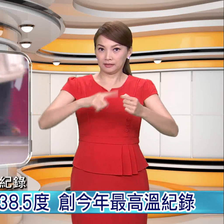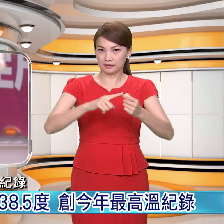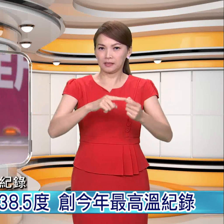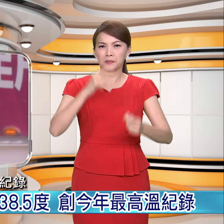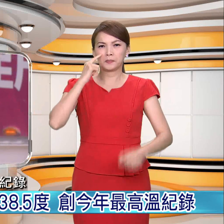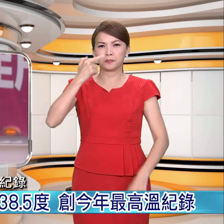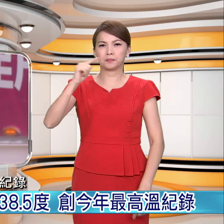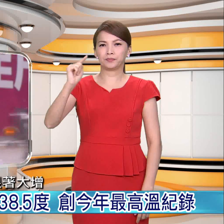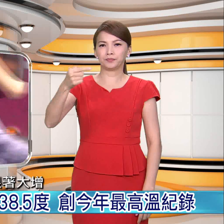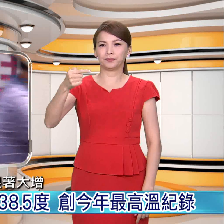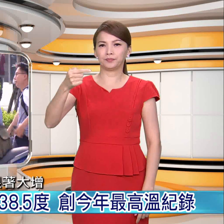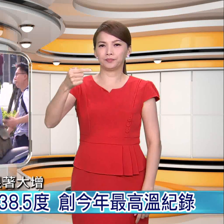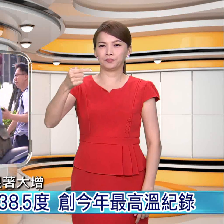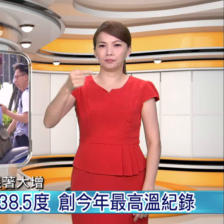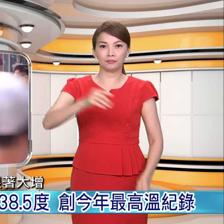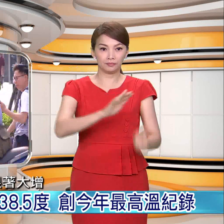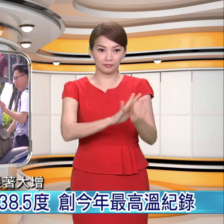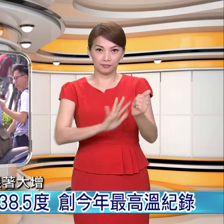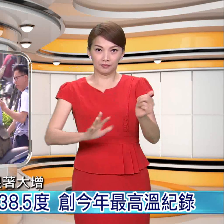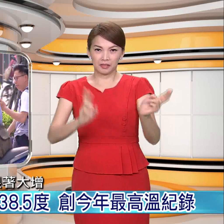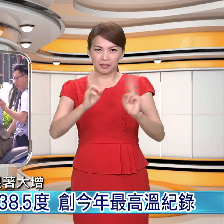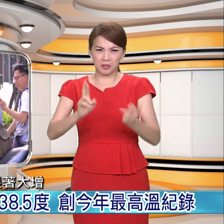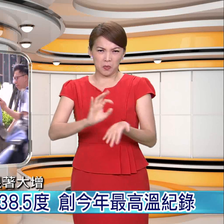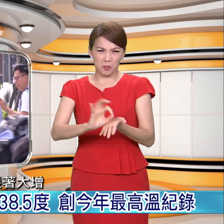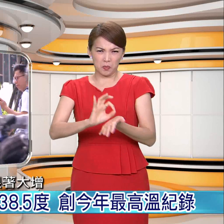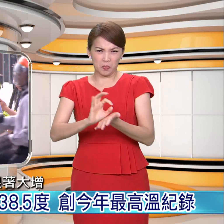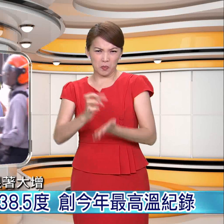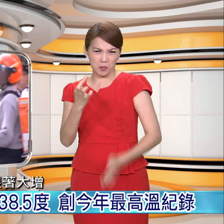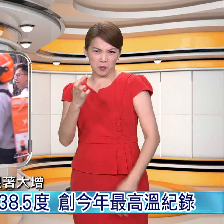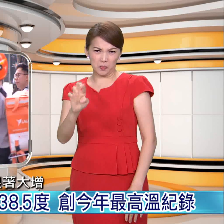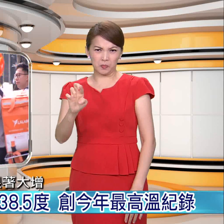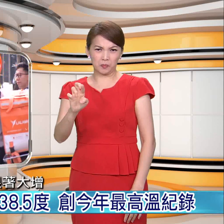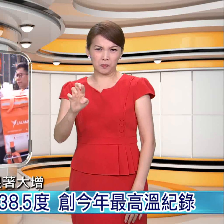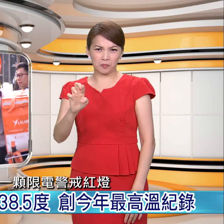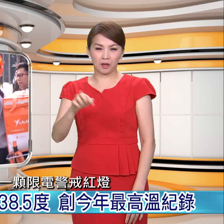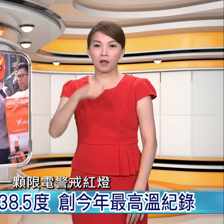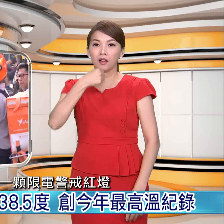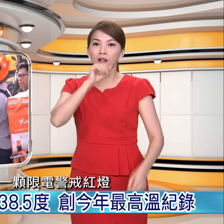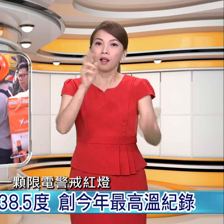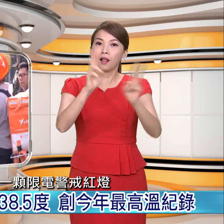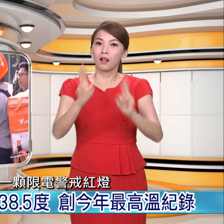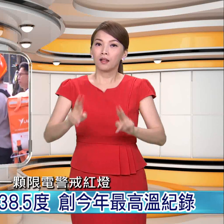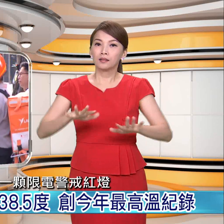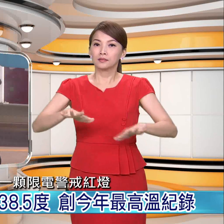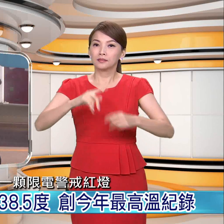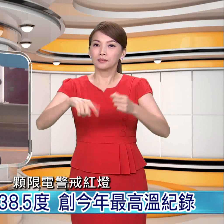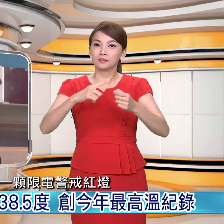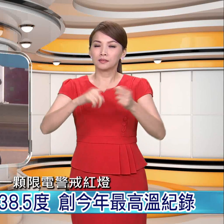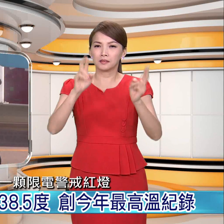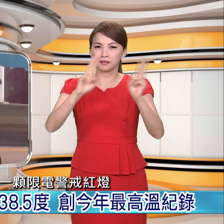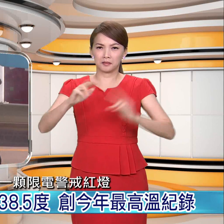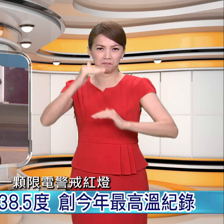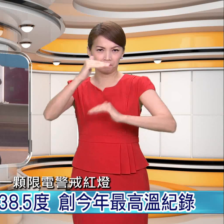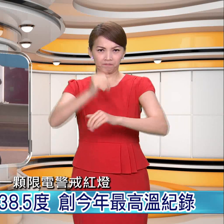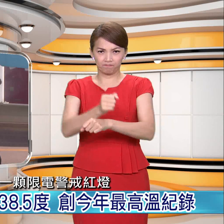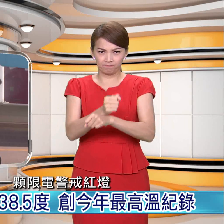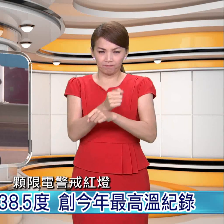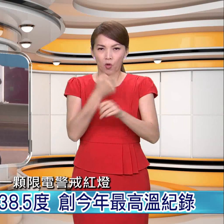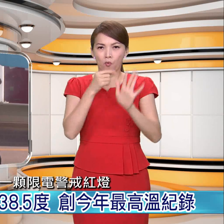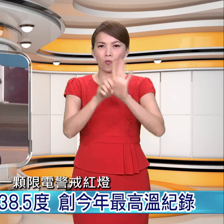录，全台用电量也跟着大增。台电亮出了今年第一颗限电警戒红